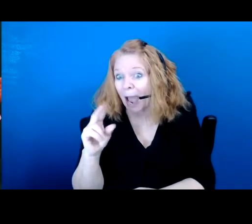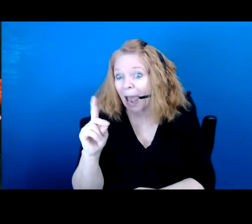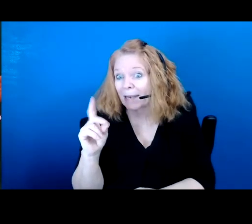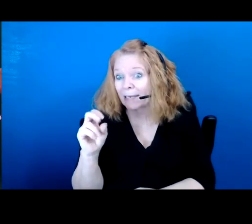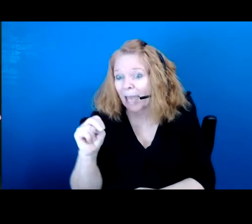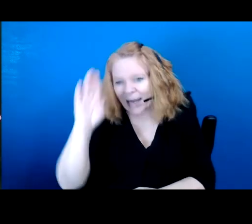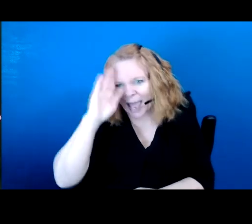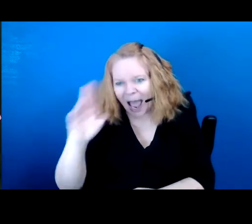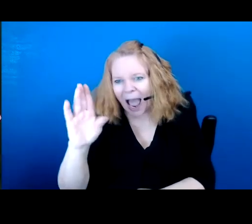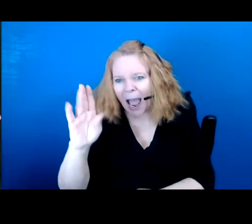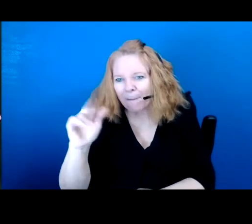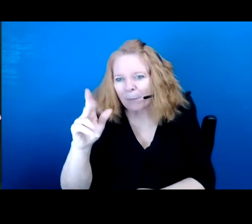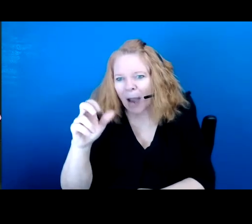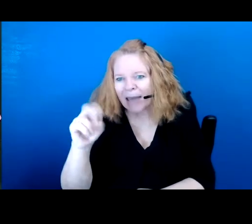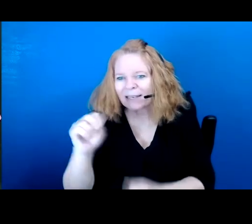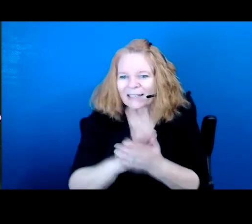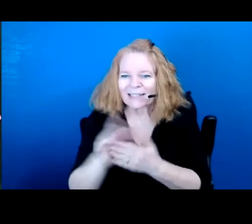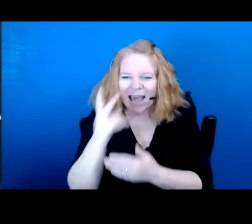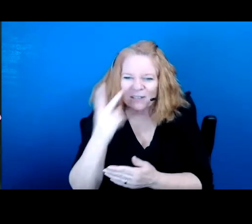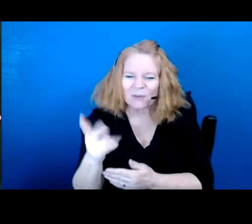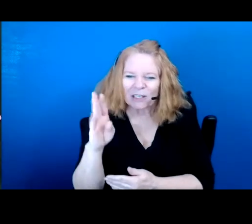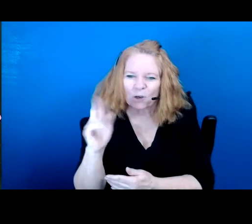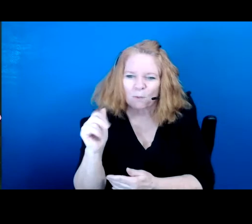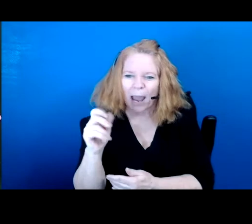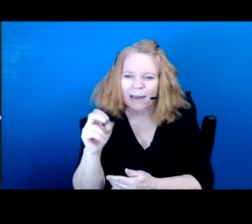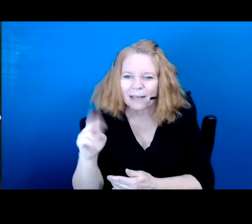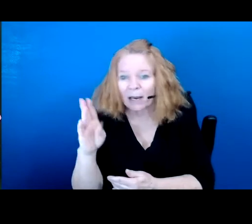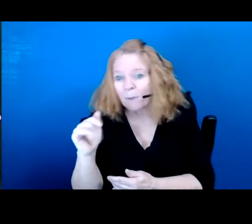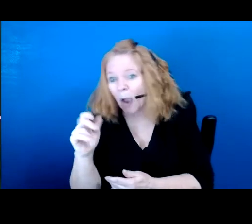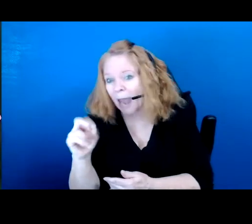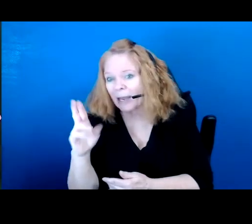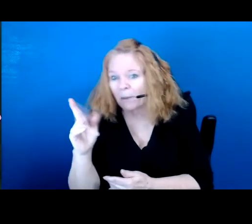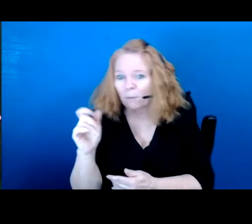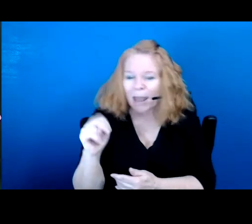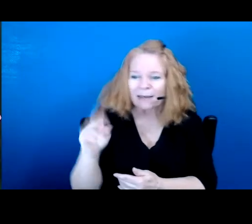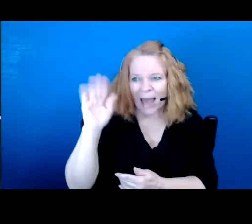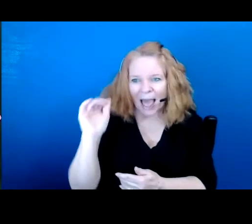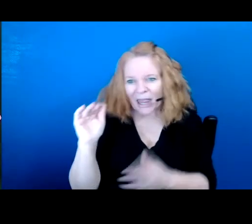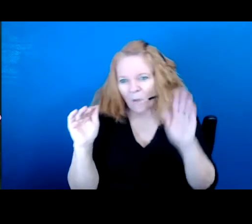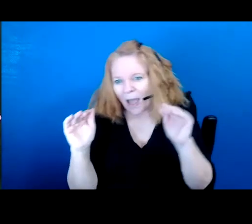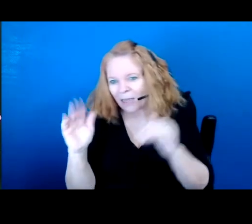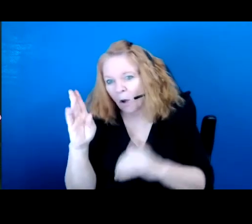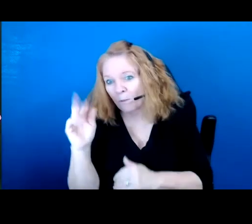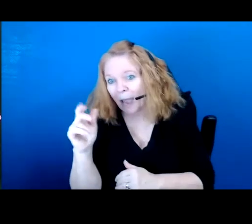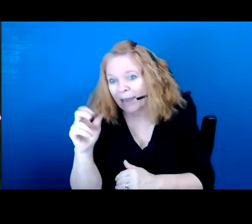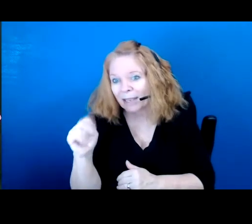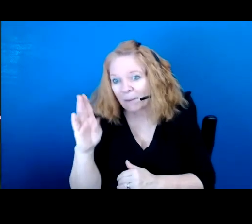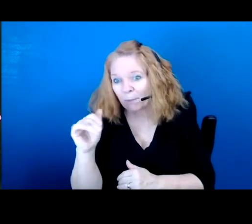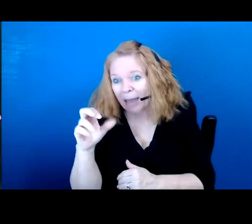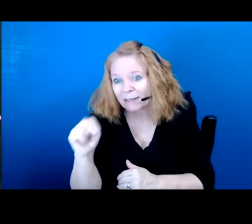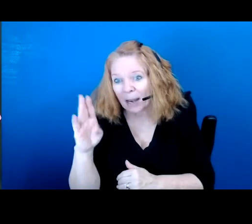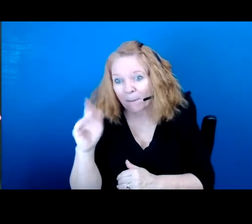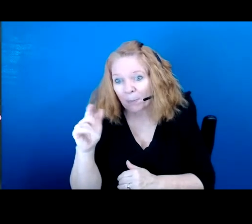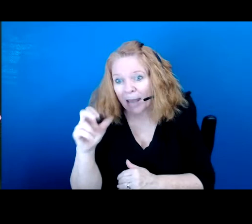sigue brindando hola prendan que bien verte parte emprenden plantean hello hello